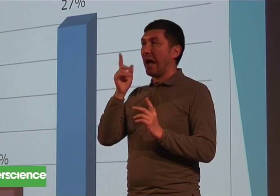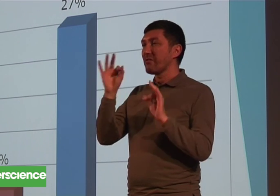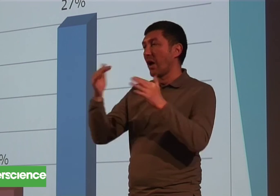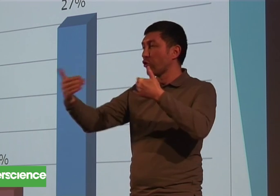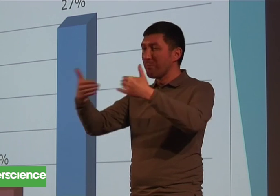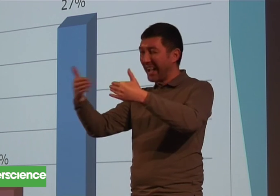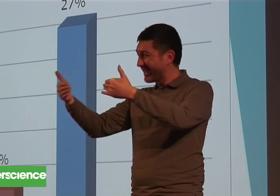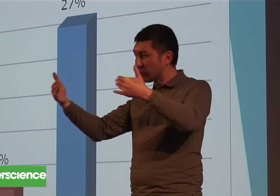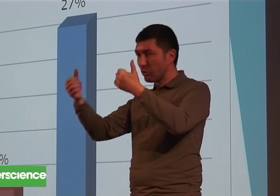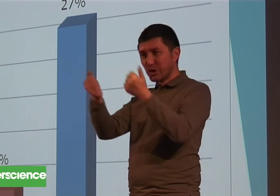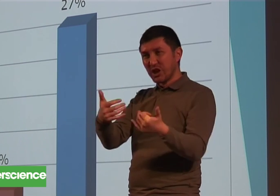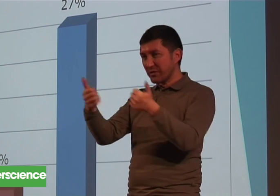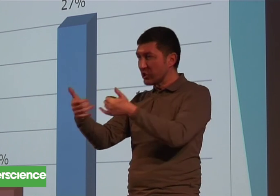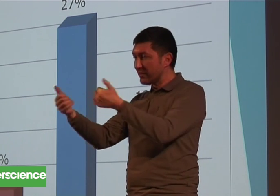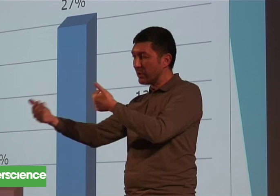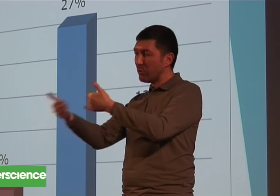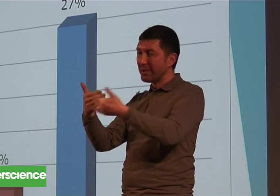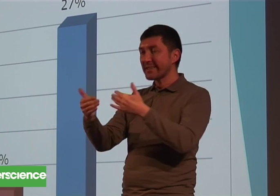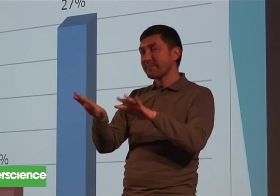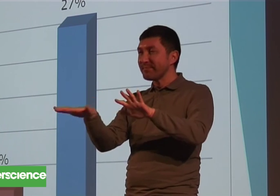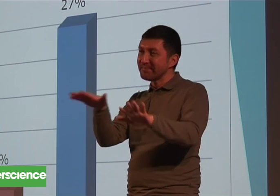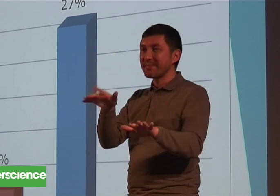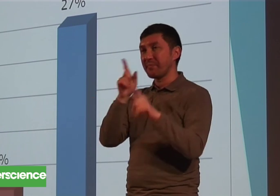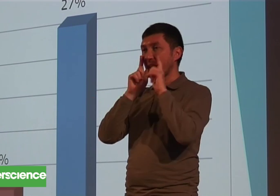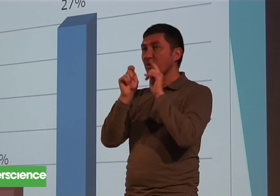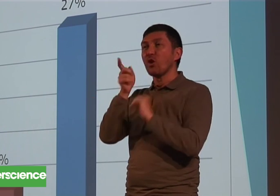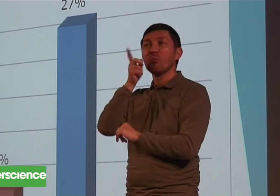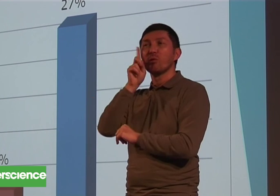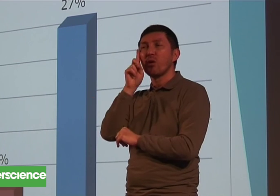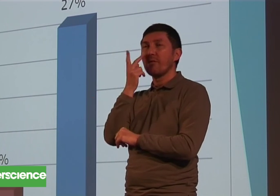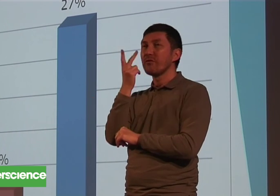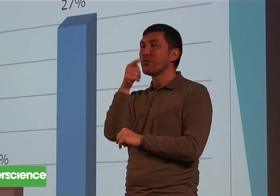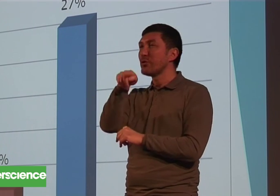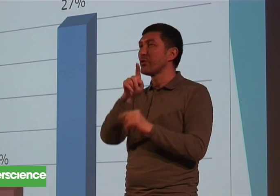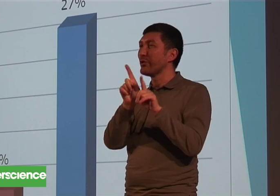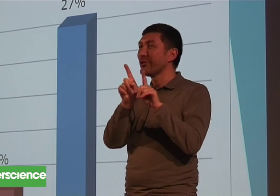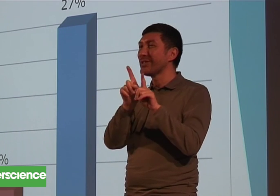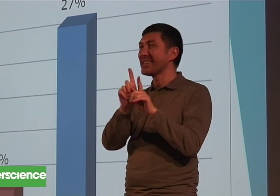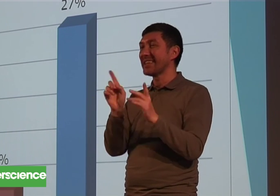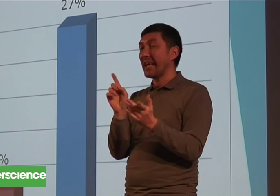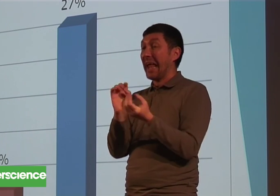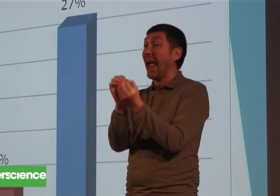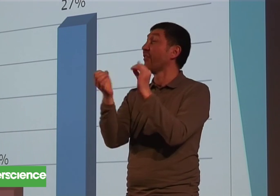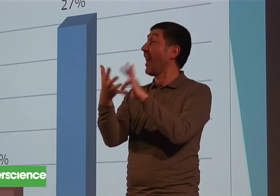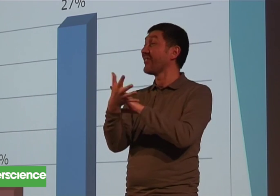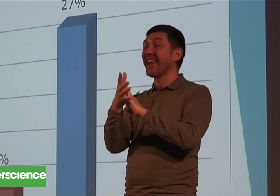violences, car en fait, on a vu dans d'autres enquêtes que les déclarations par Internet sur des sujets délicats comme cela